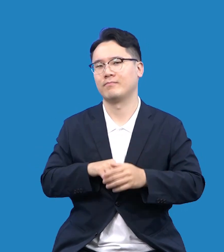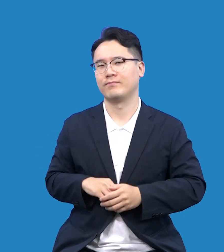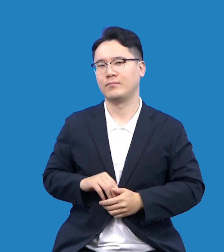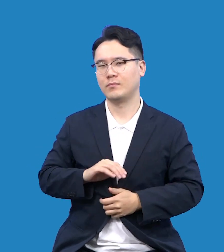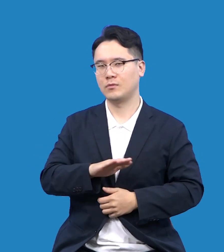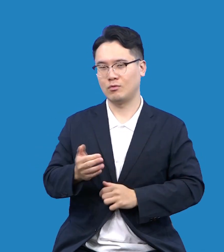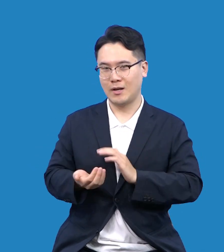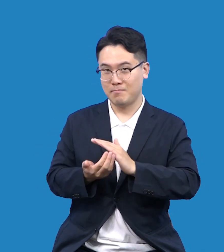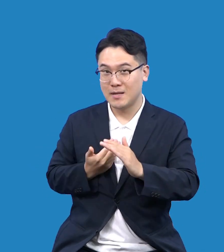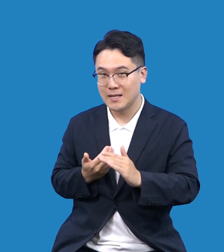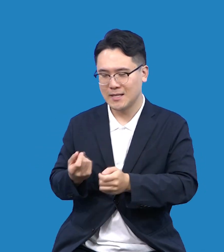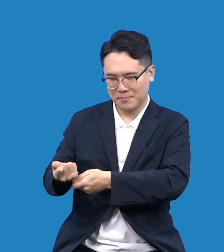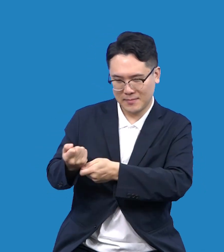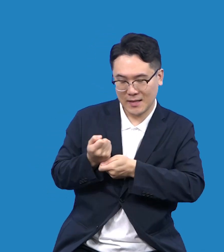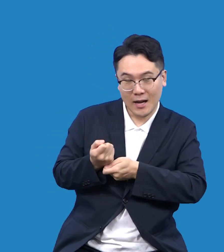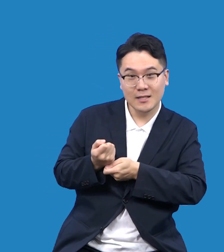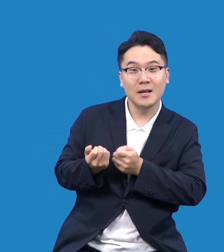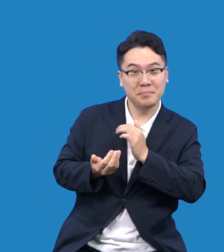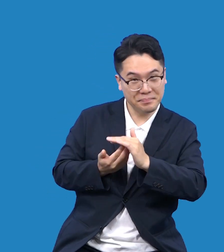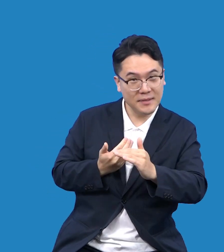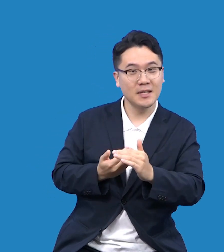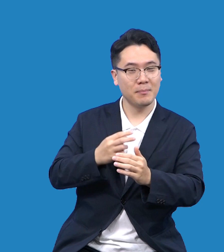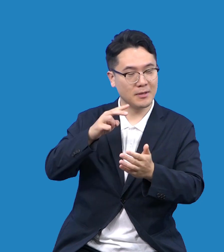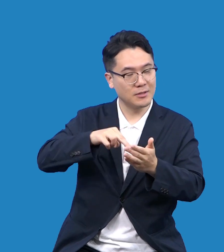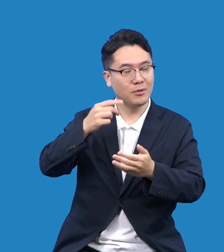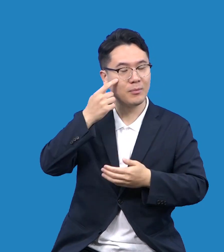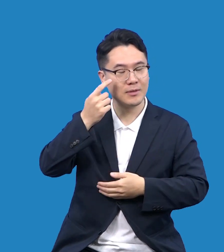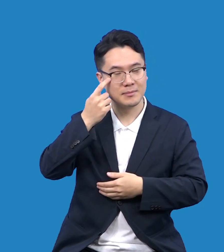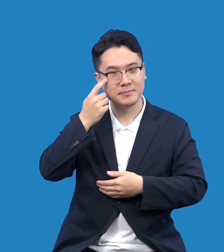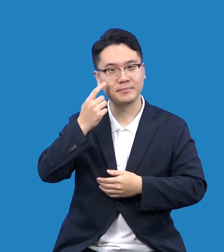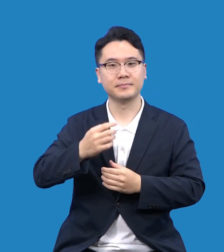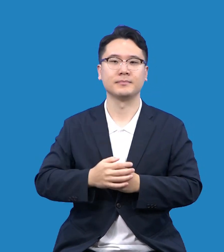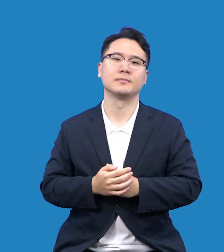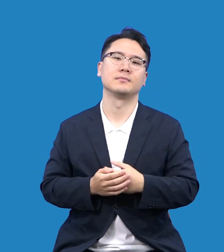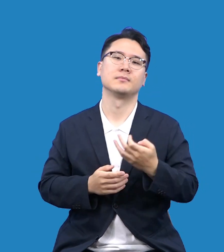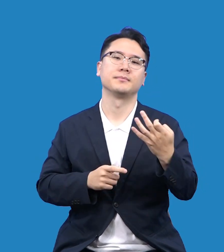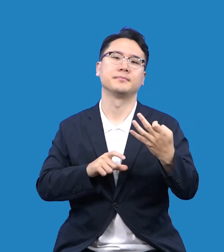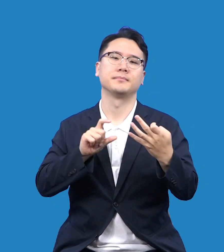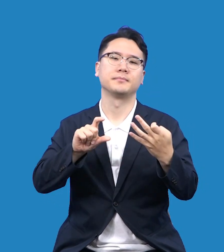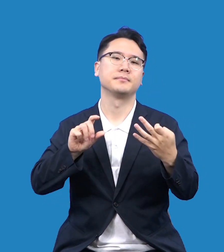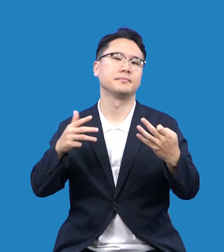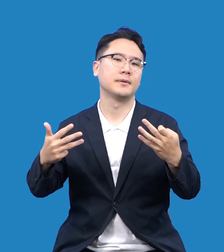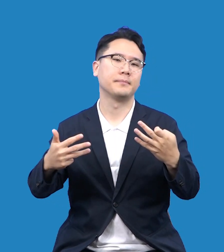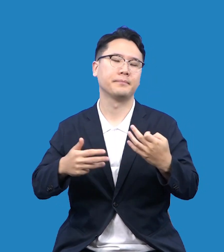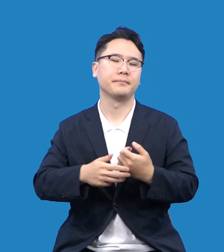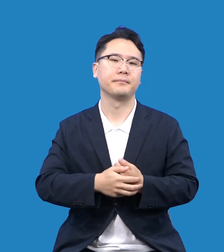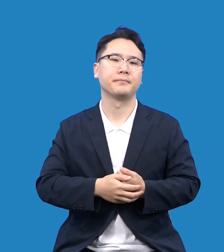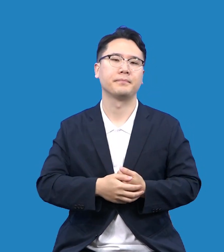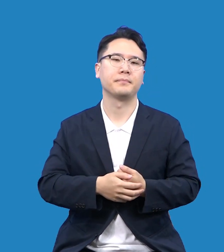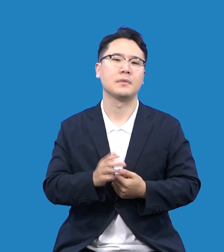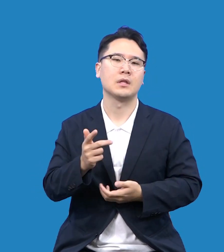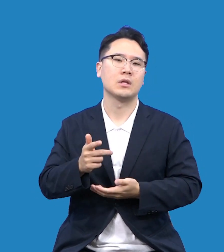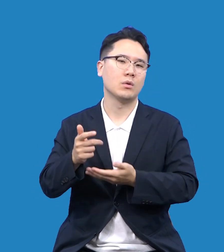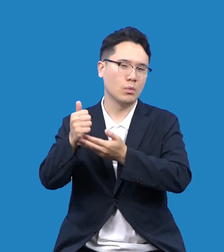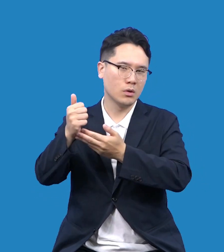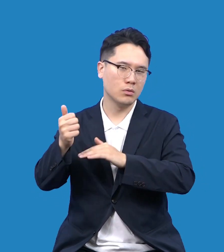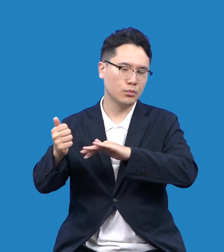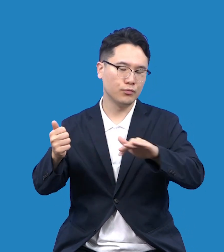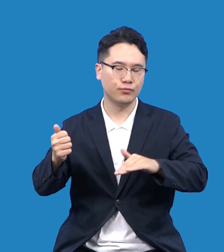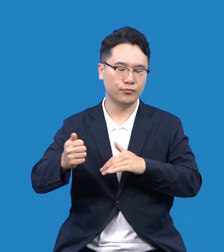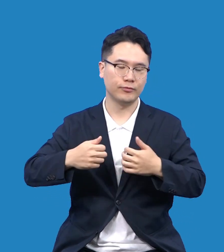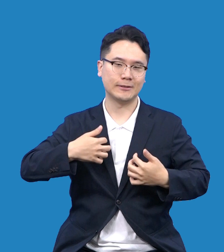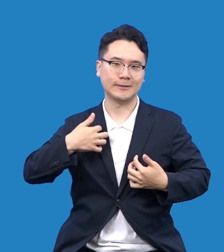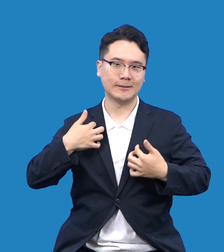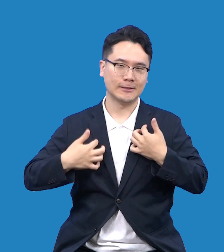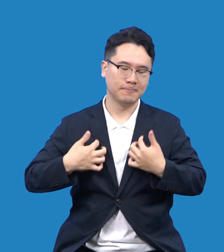구절을 당겨서 읽도록 하겠습니다. 민수기 14장 8절입니다. 함께 같이 읽겠습니다. 시작.